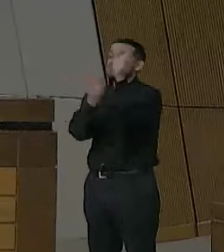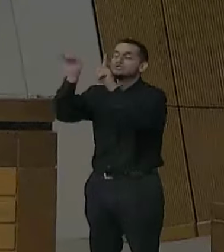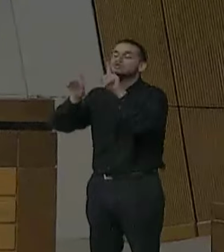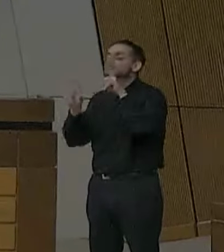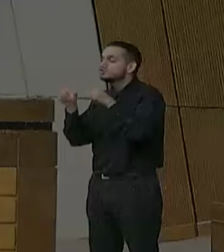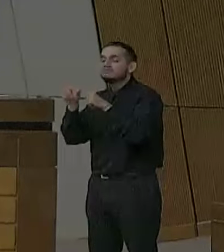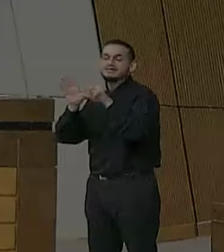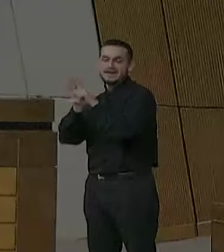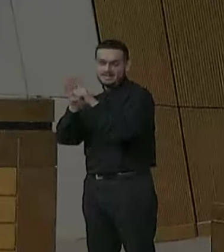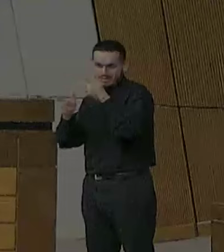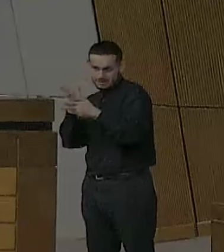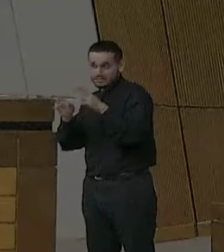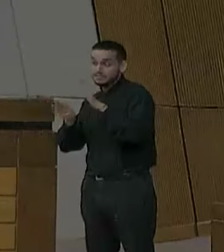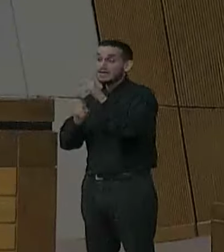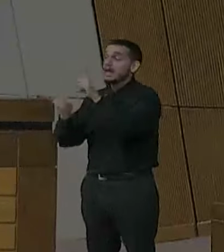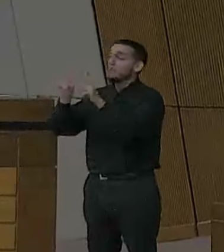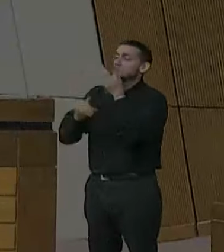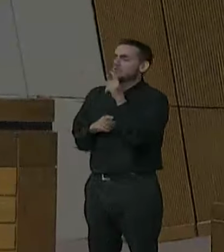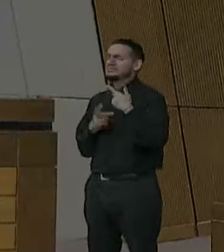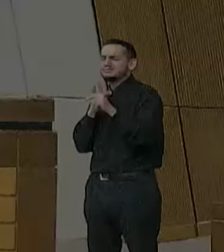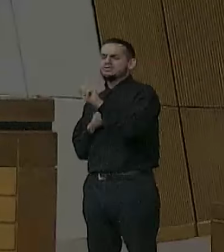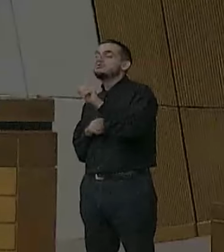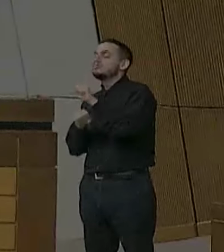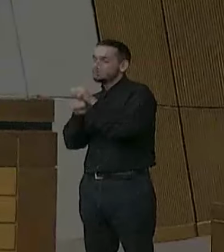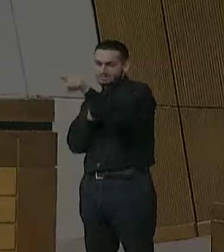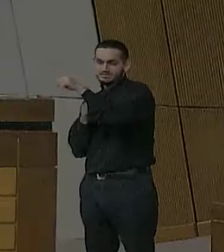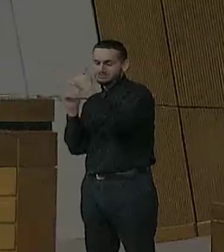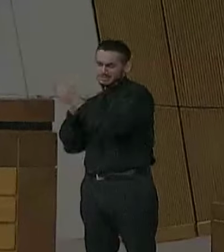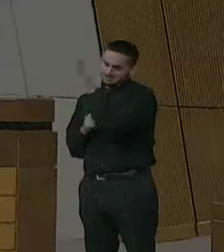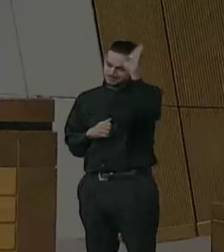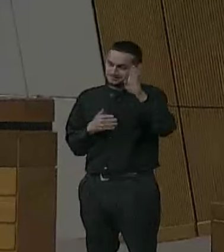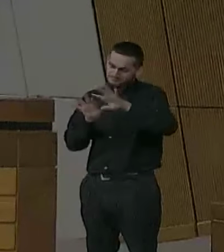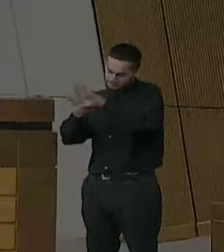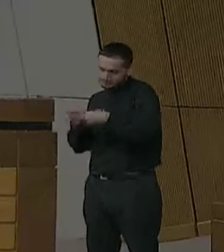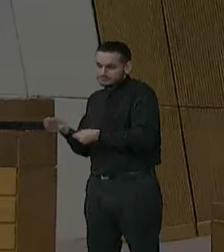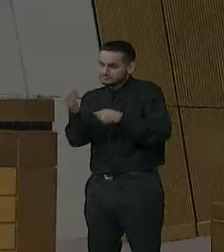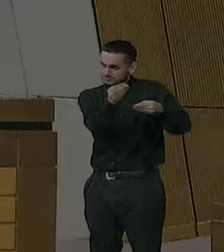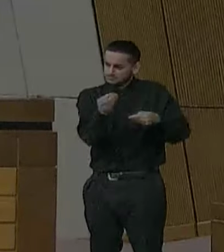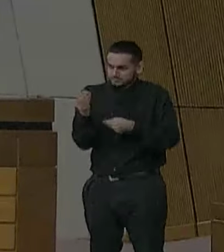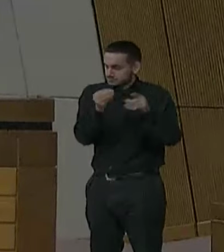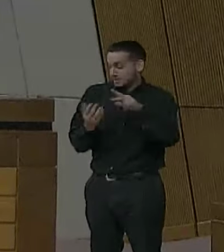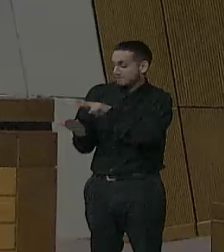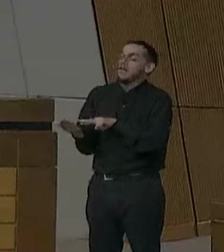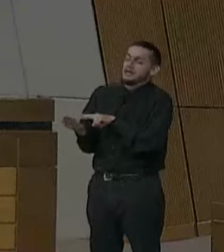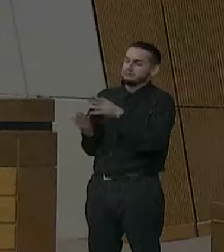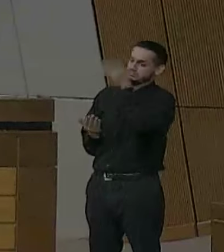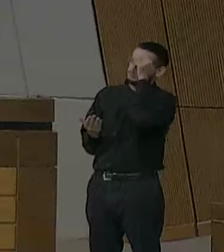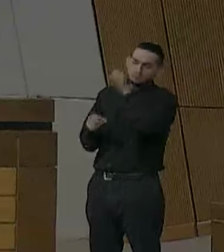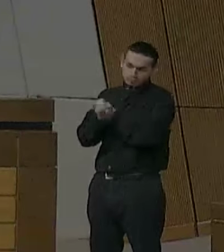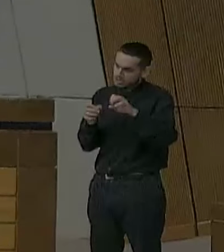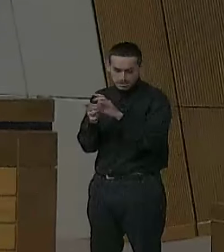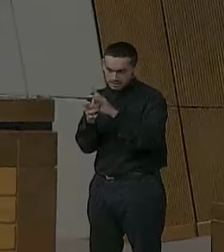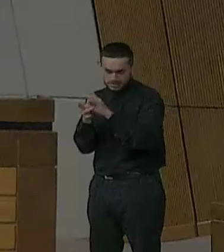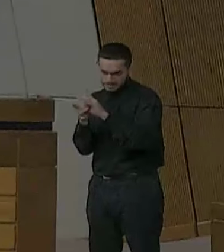van a hablar, de hecho que nos pueden hacer llegar sus escritos al equipo de Saraqui como para que nosotros tengamos en cuenta o